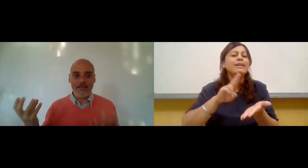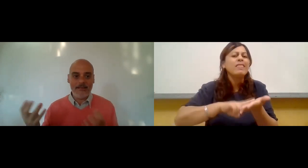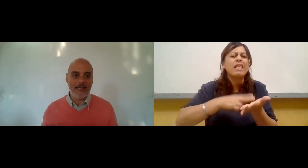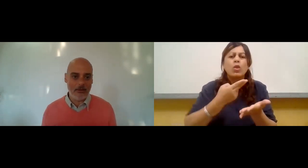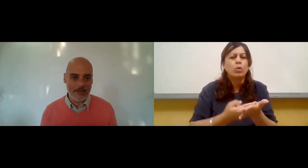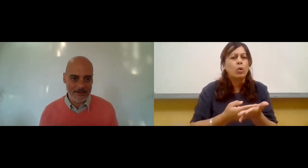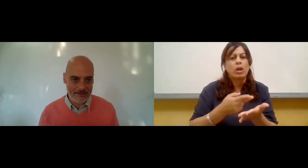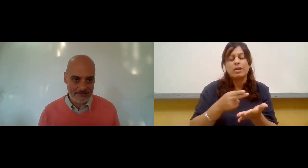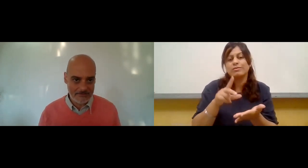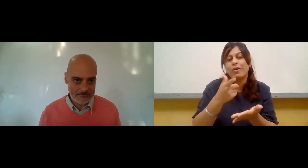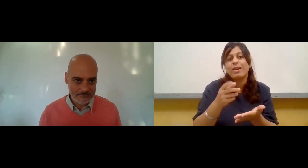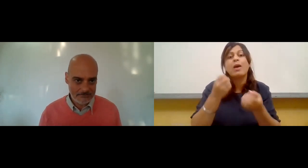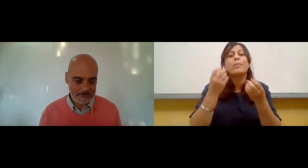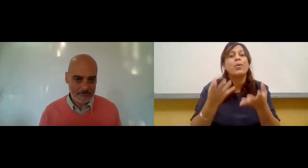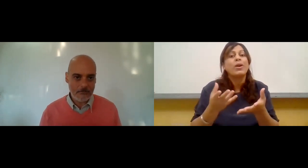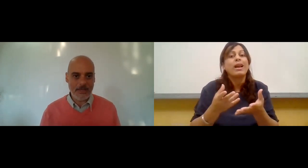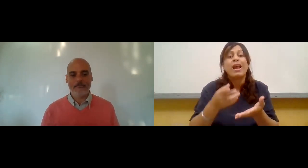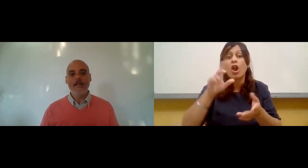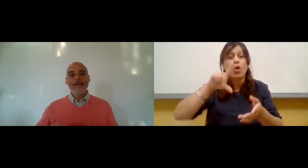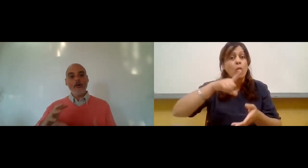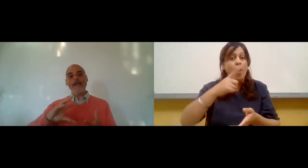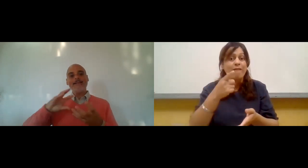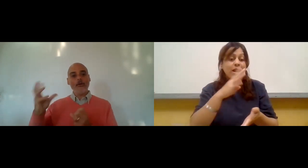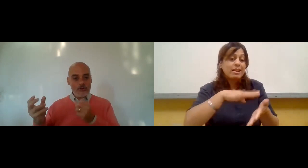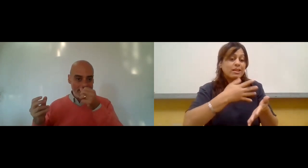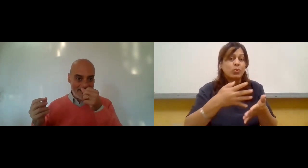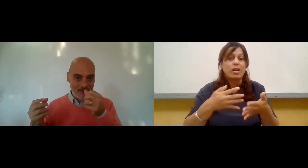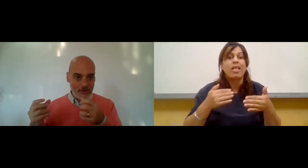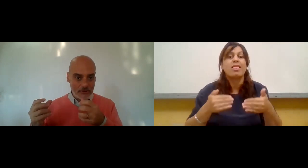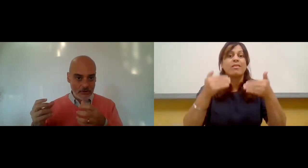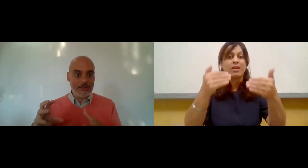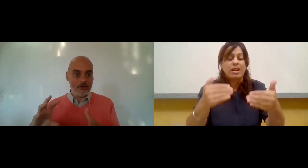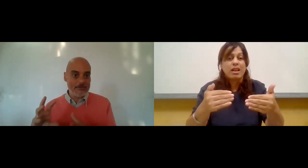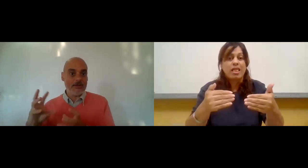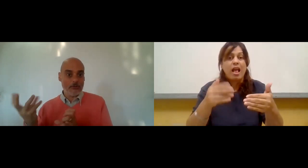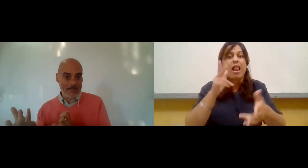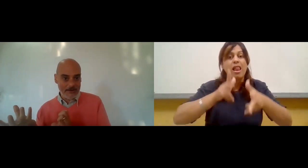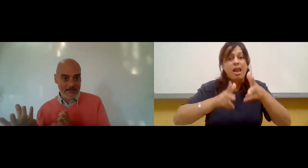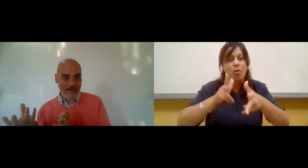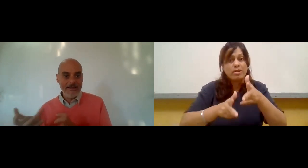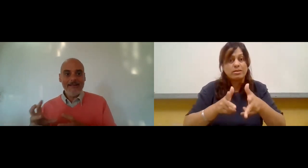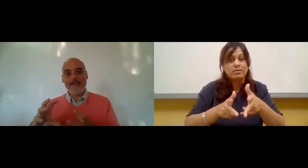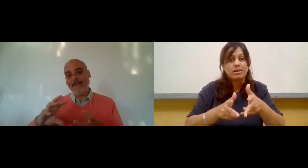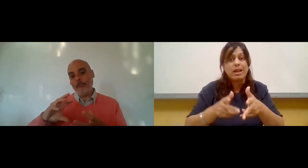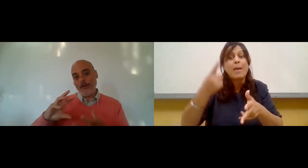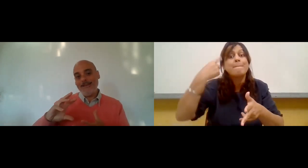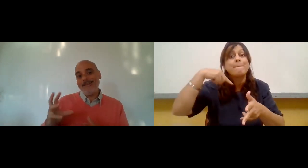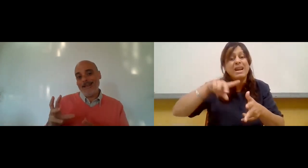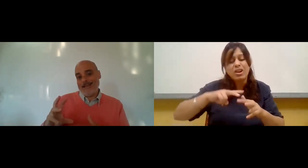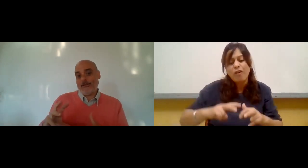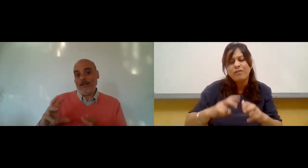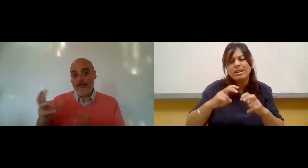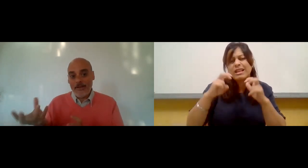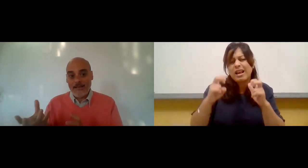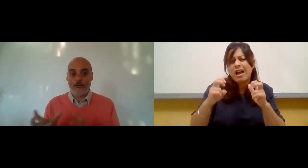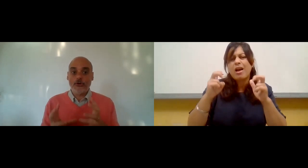textualidad diferida en lengua de señas. Bien, con el desarrollo de este marco teórico del concepto de textualidad diferida y de poder entender